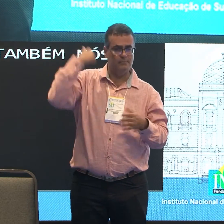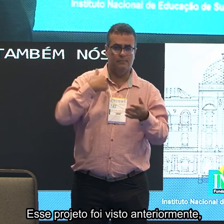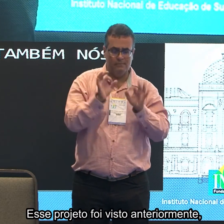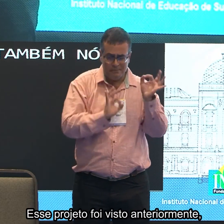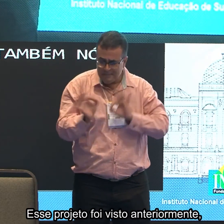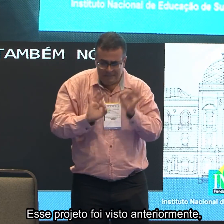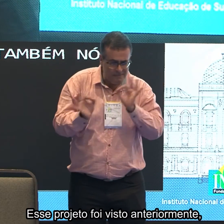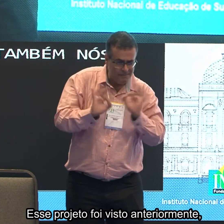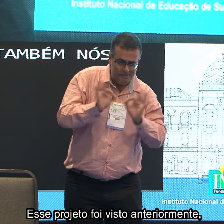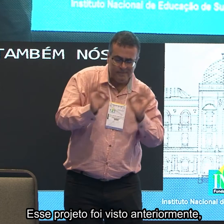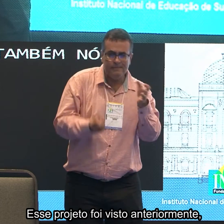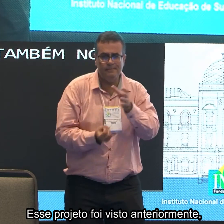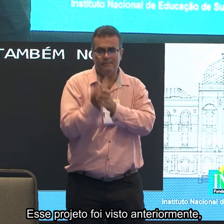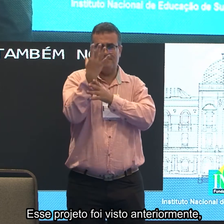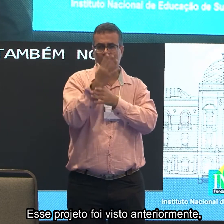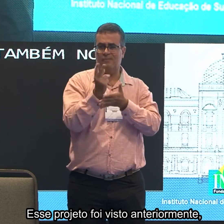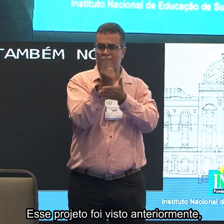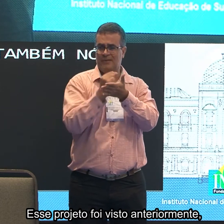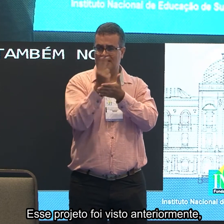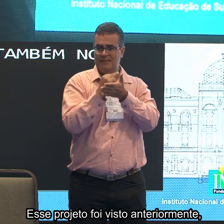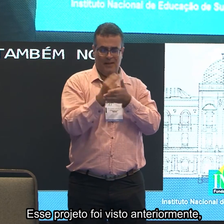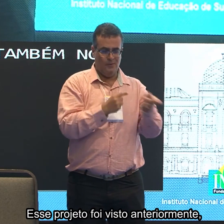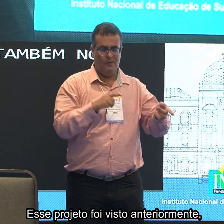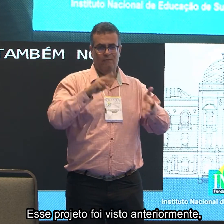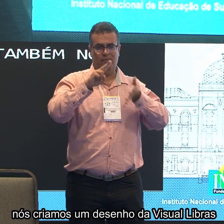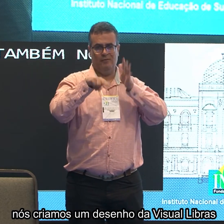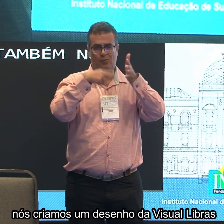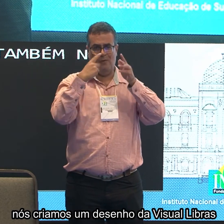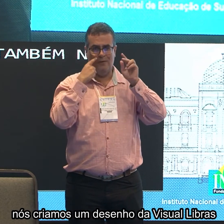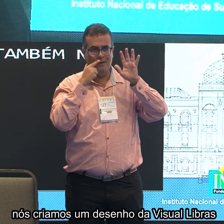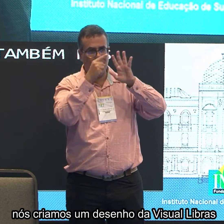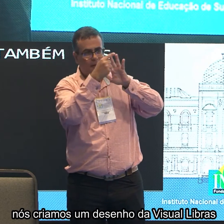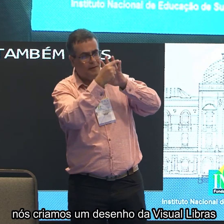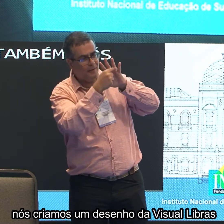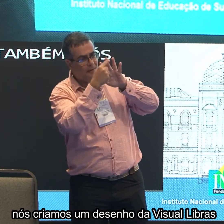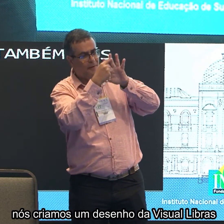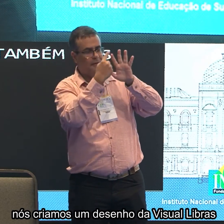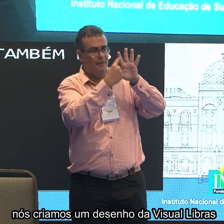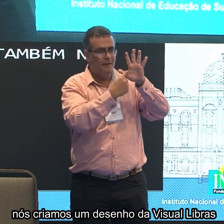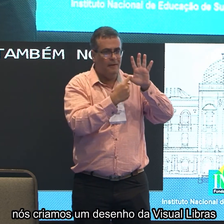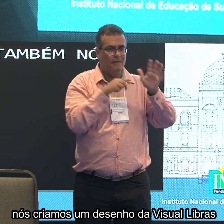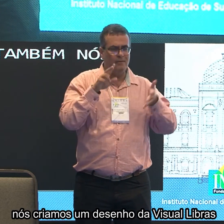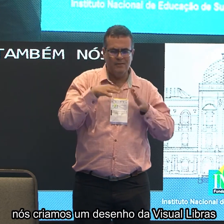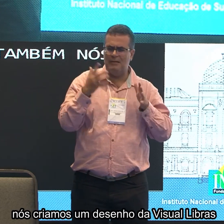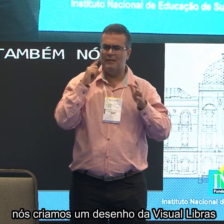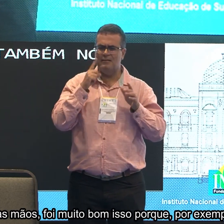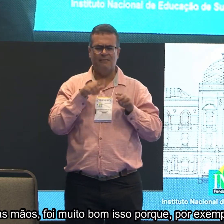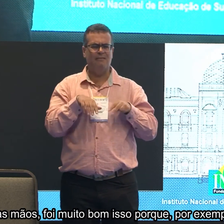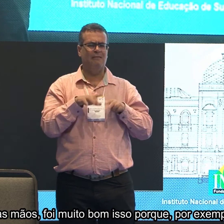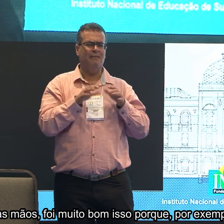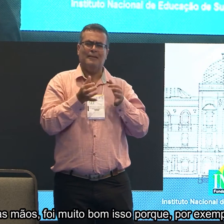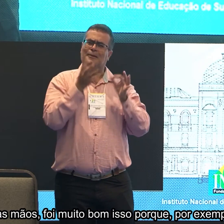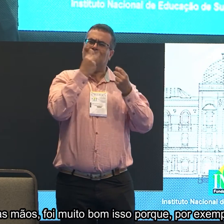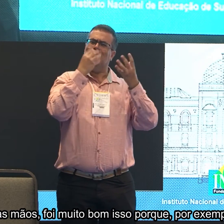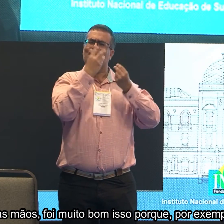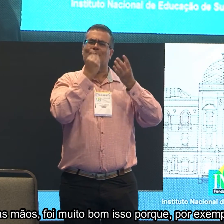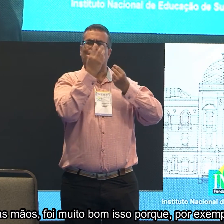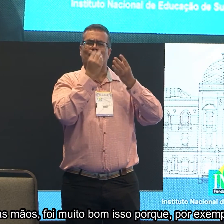E também esse projeto foi visto anteriormente, nós criamos um desenho sobre a questão da Visual Libras, das mãos, e